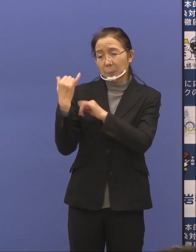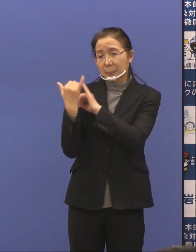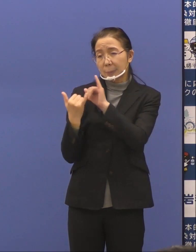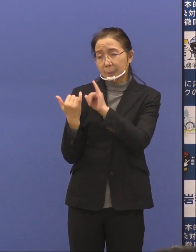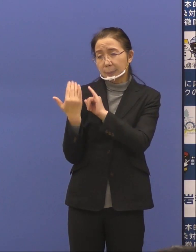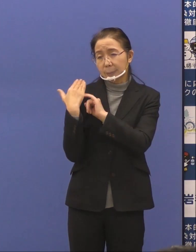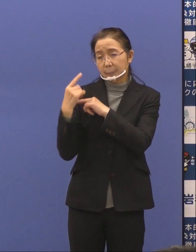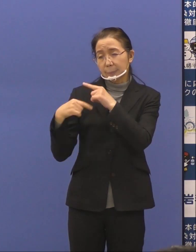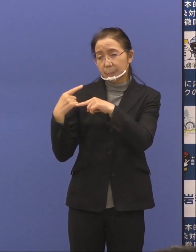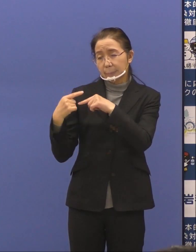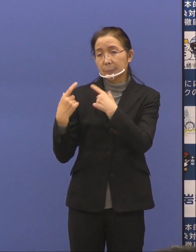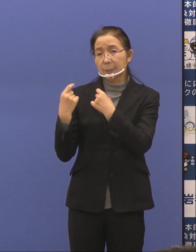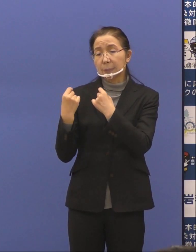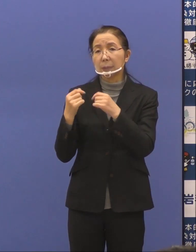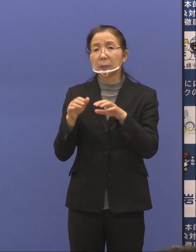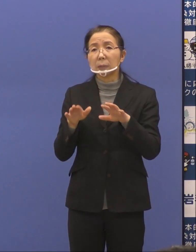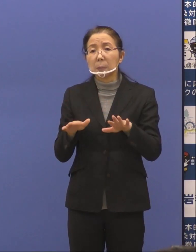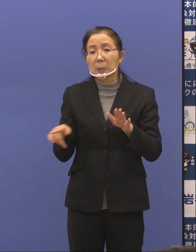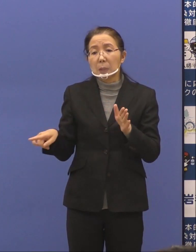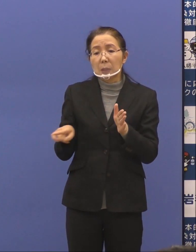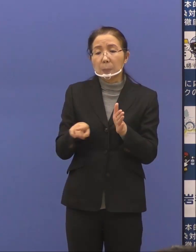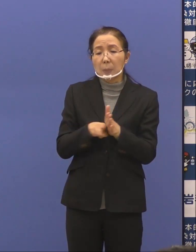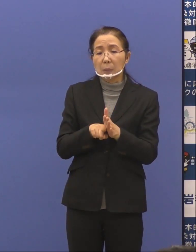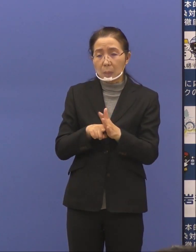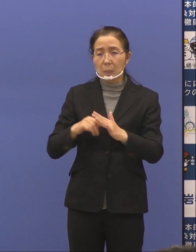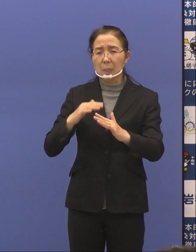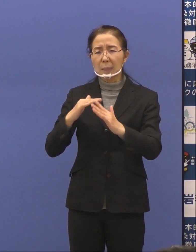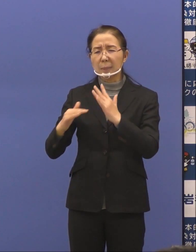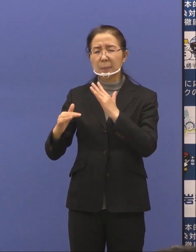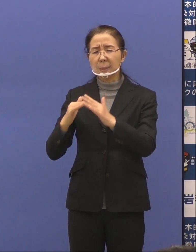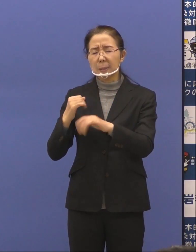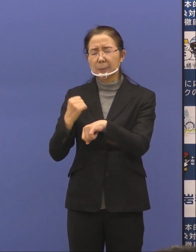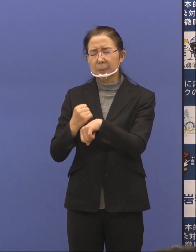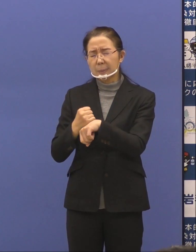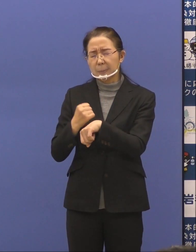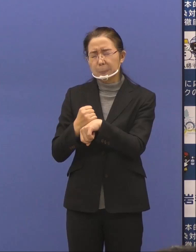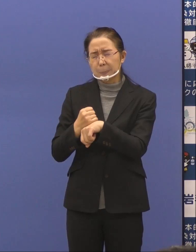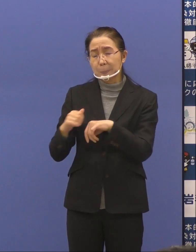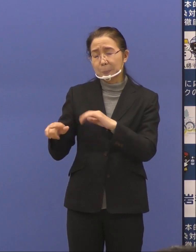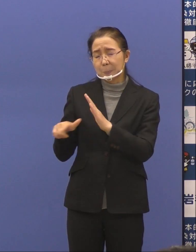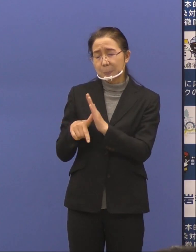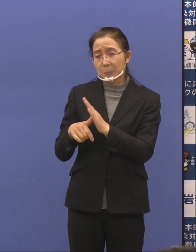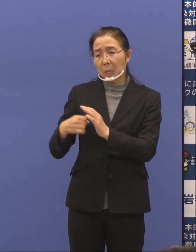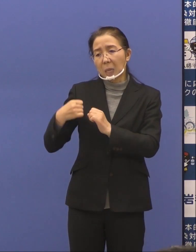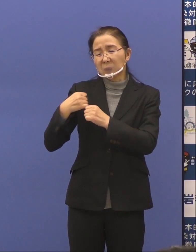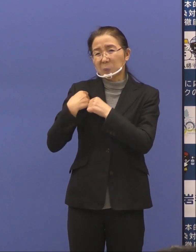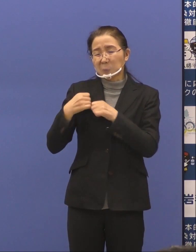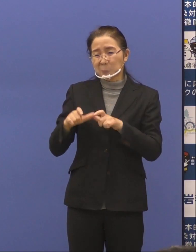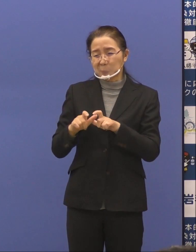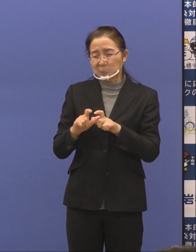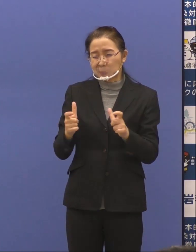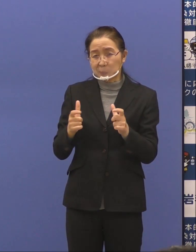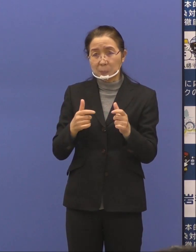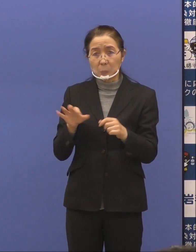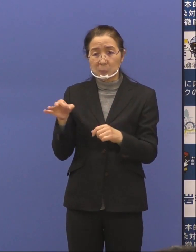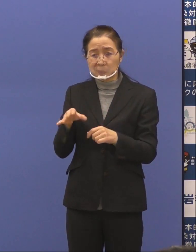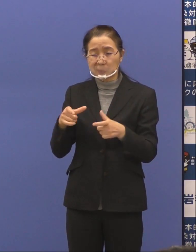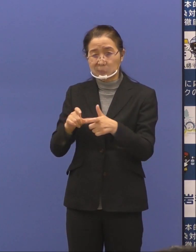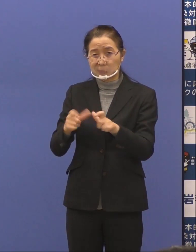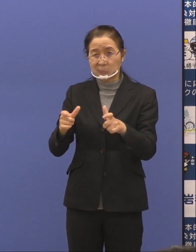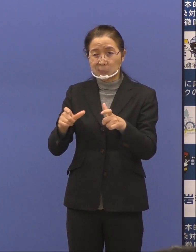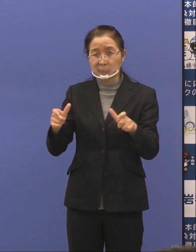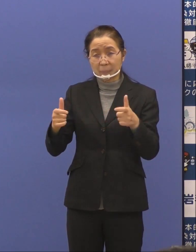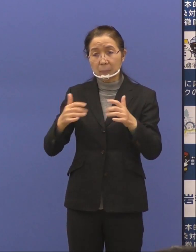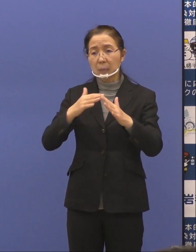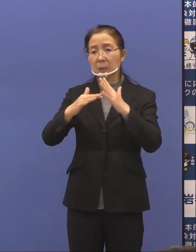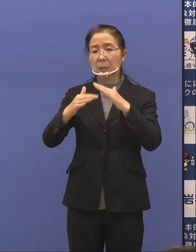今まで冷戦時代にそれぞれある程度軍事を拡張し、で冷戦